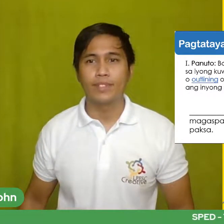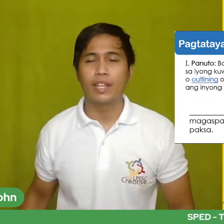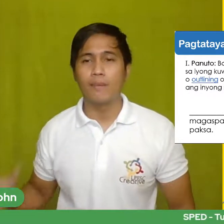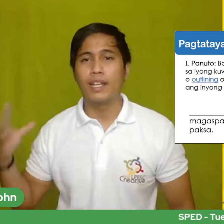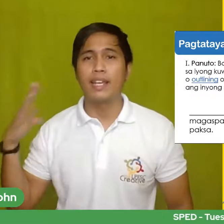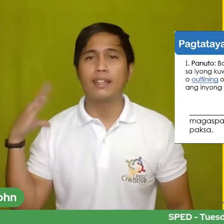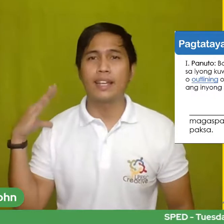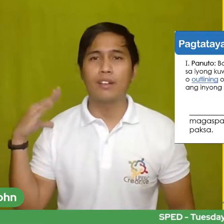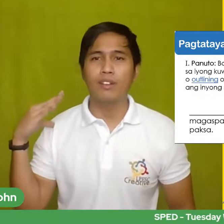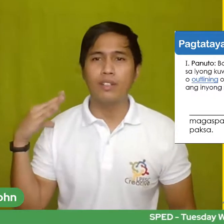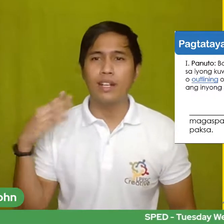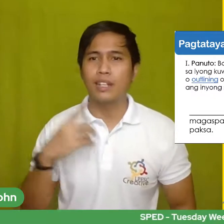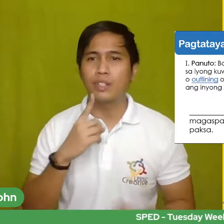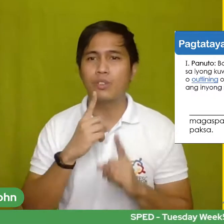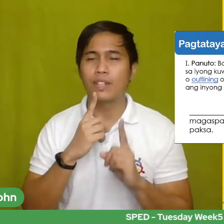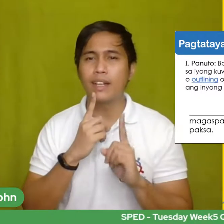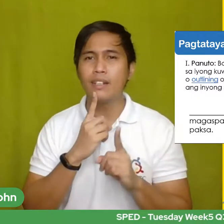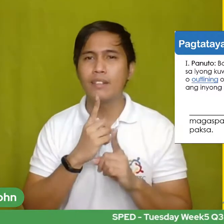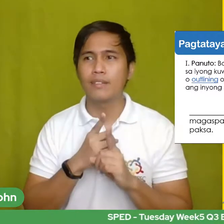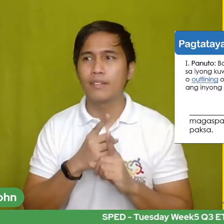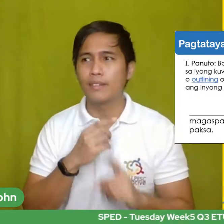Sige, maghihintay ako ng kasagutan.